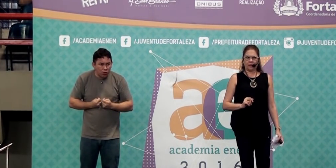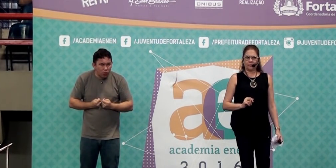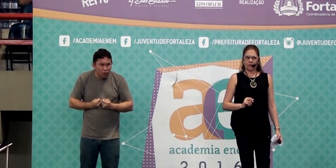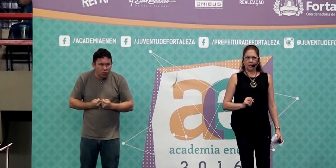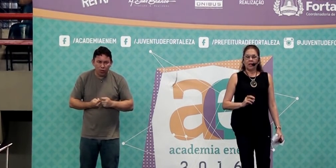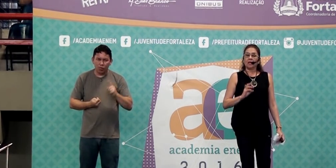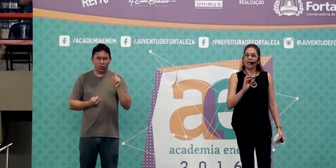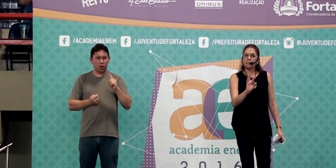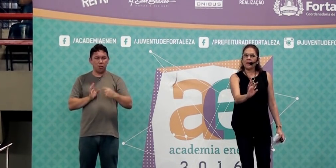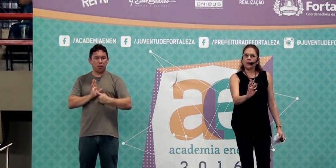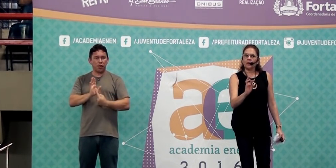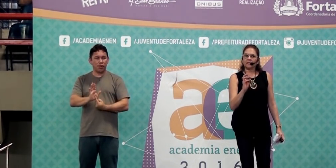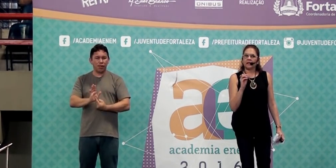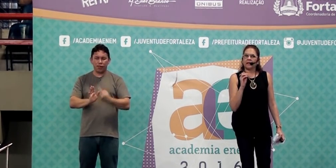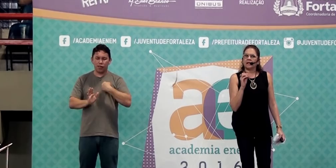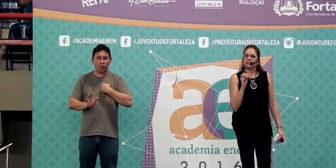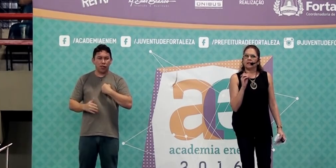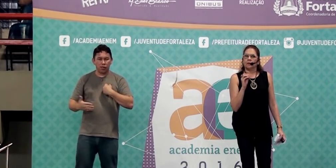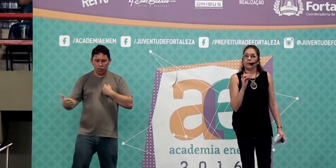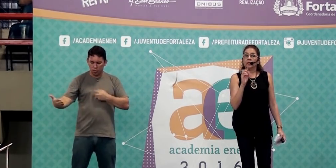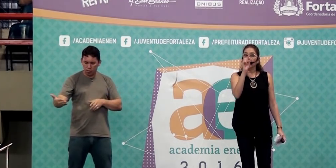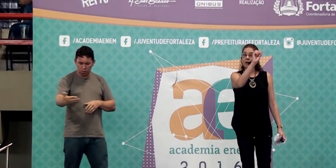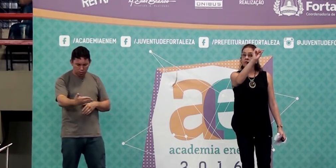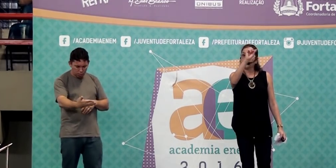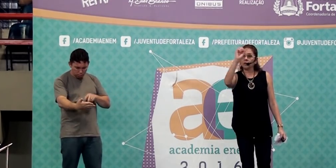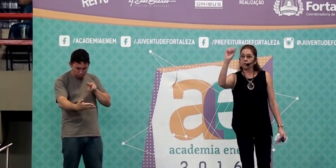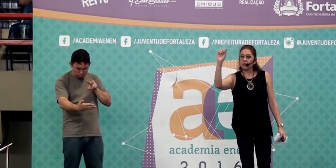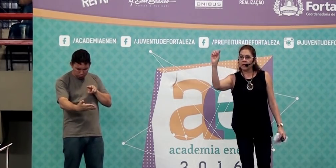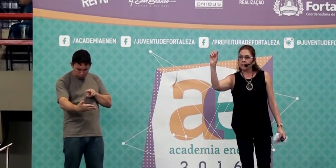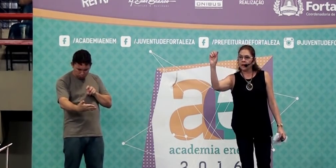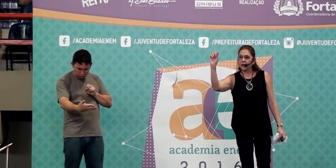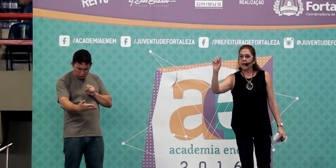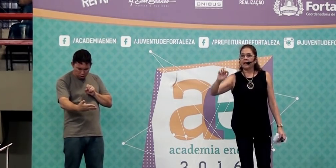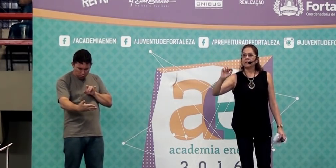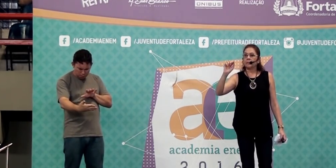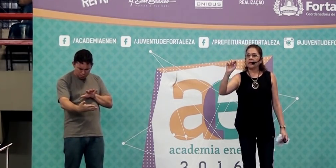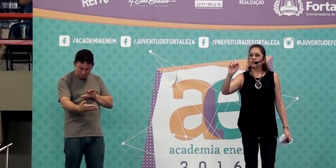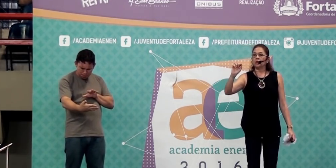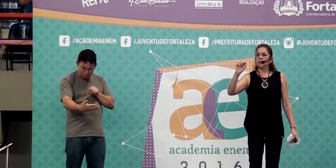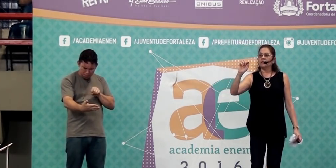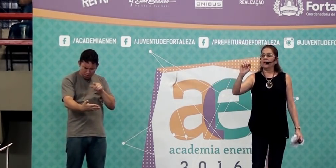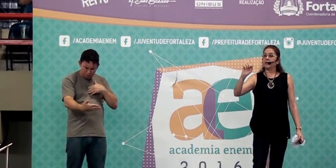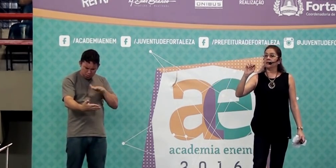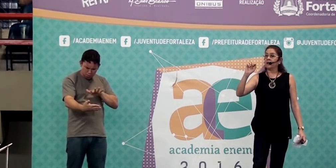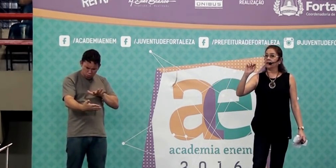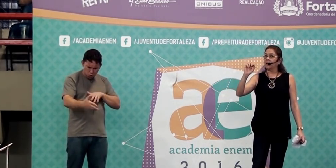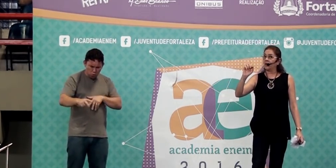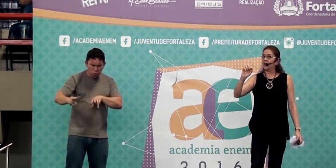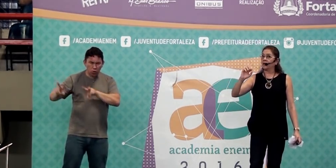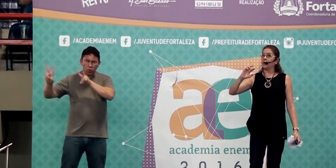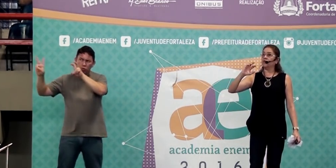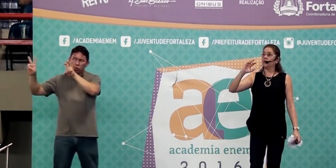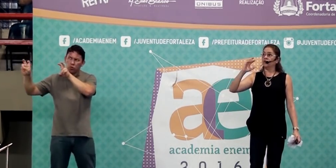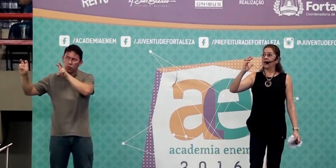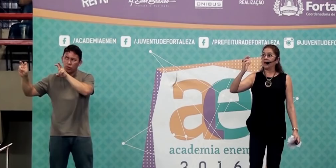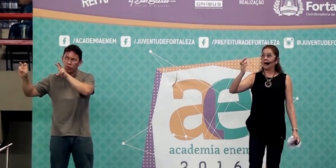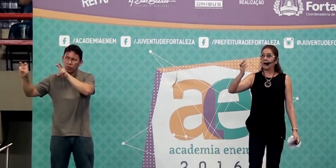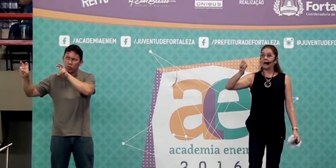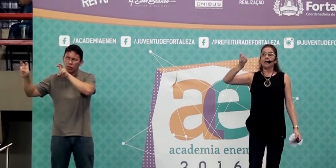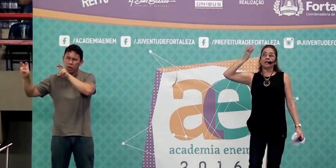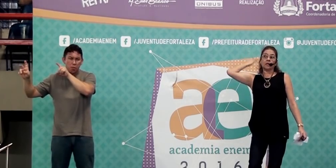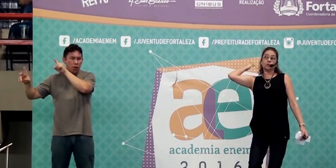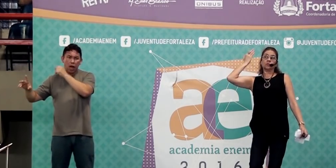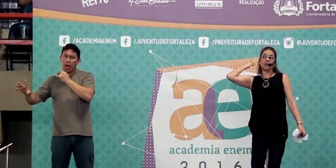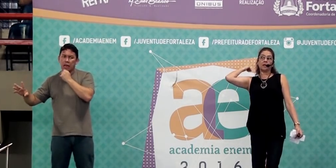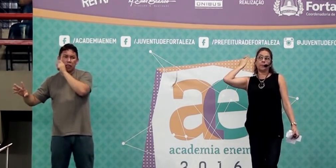do tema. Quem pegou essa redação e não viu o tema, essa pessoa vai entender que eu vou